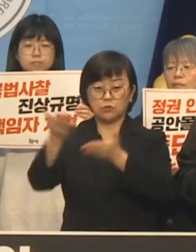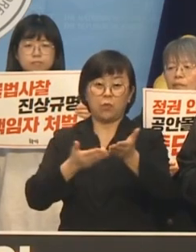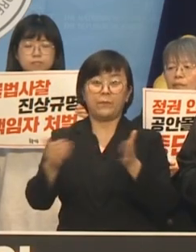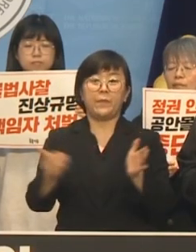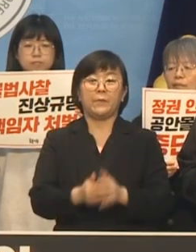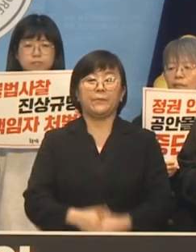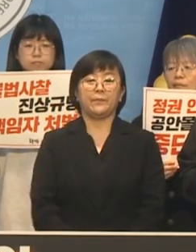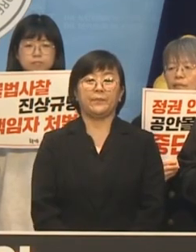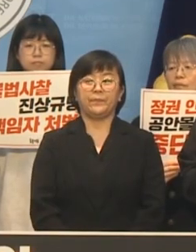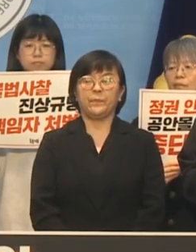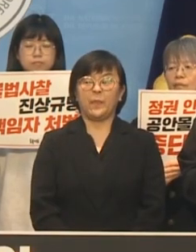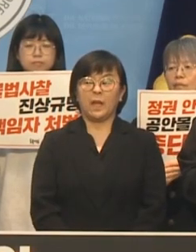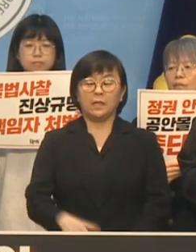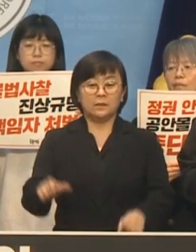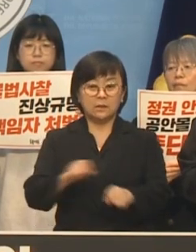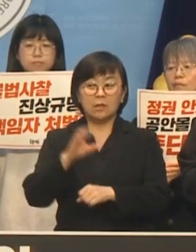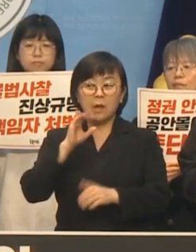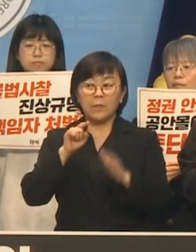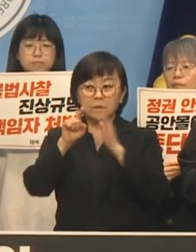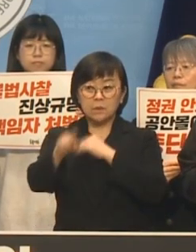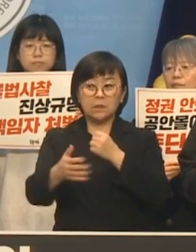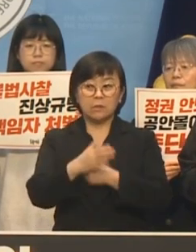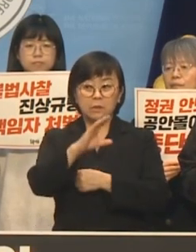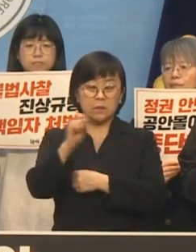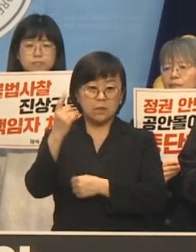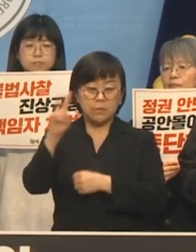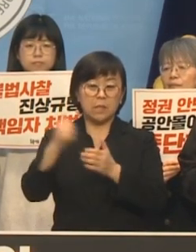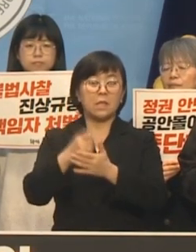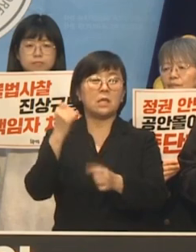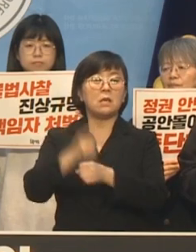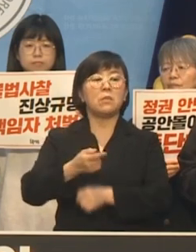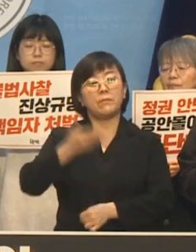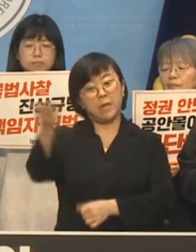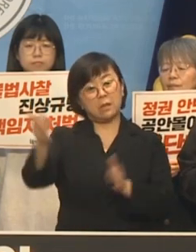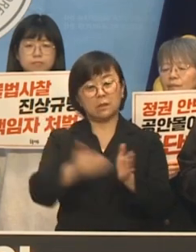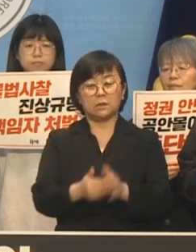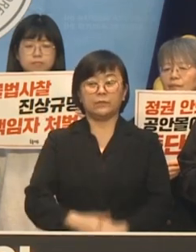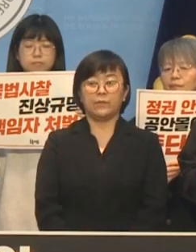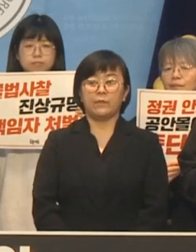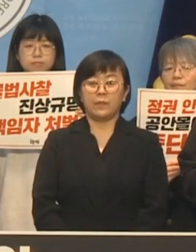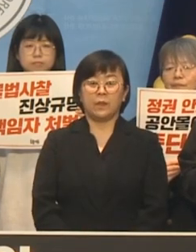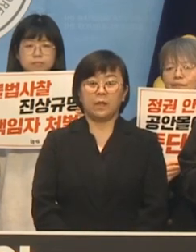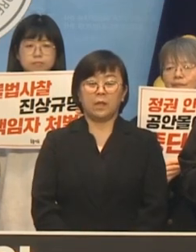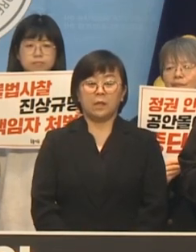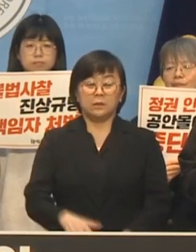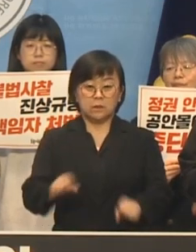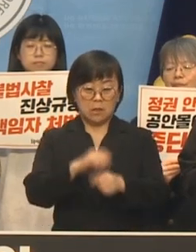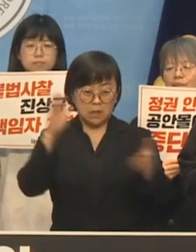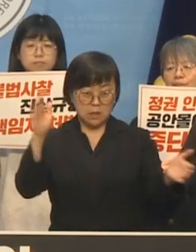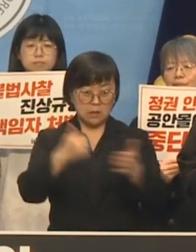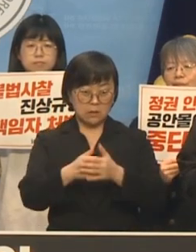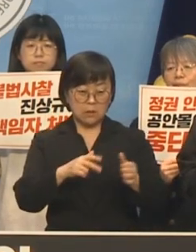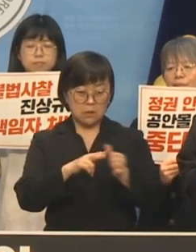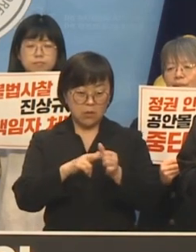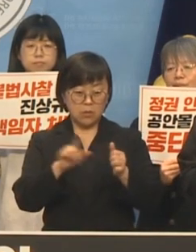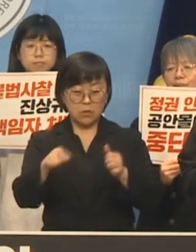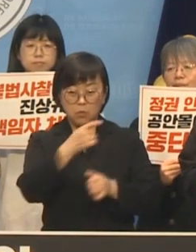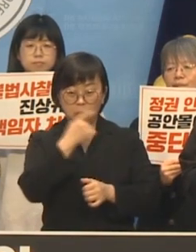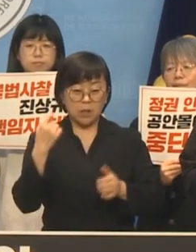주고받았습니다. 특정 카페로 찾아가 CCTV를 이미 제출받기도 했습니다. 특정 학생들의 신원을